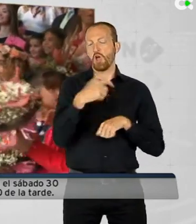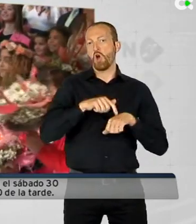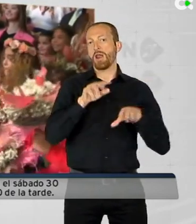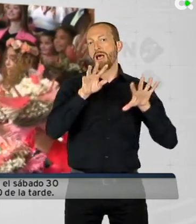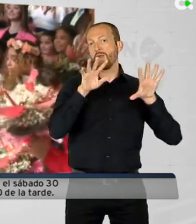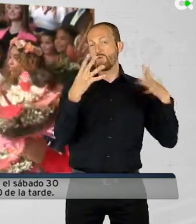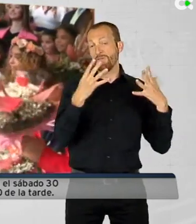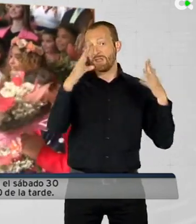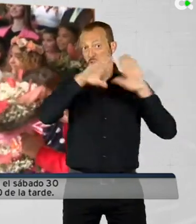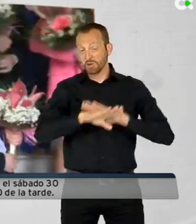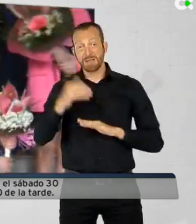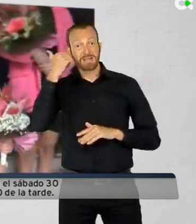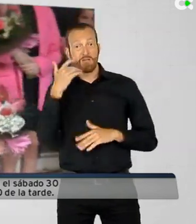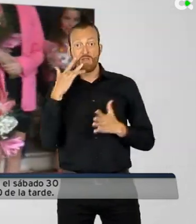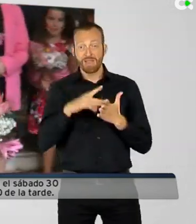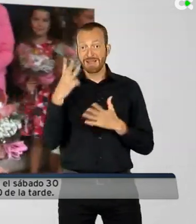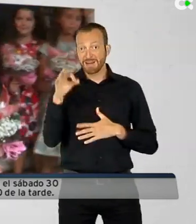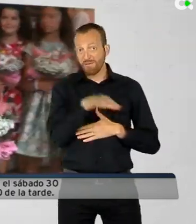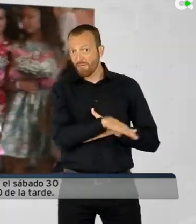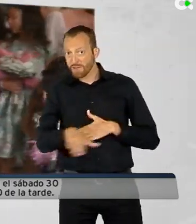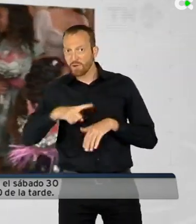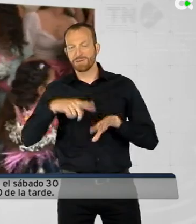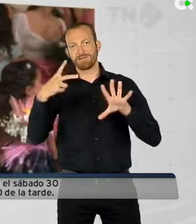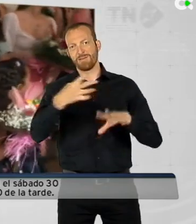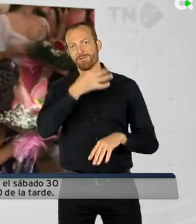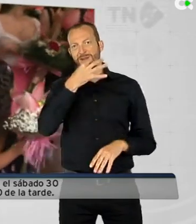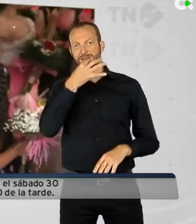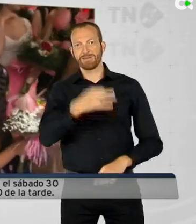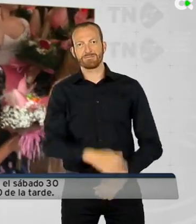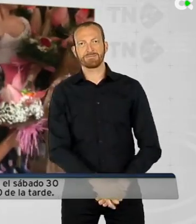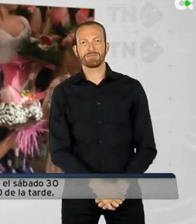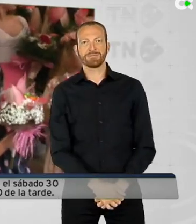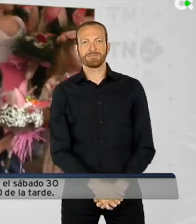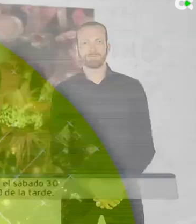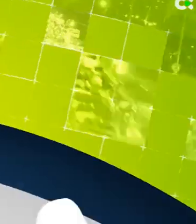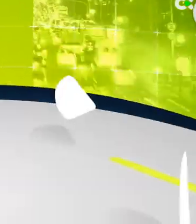y la infantil el sábado 30 a las 7 de la tarde.